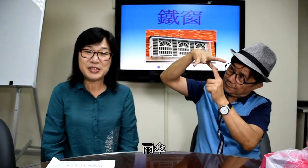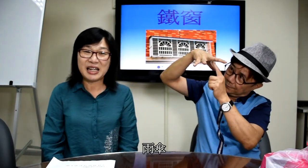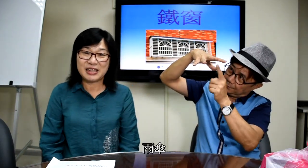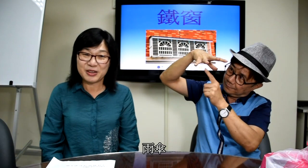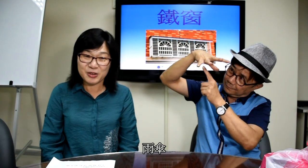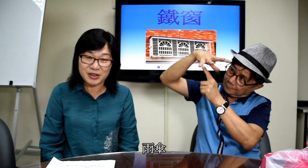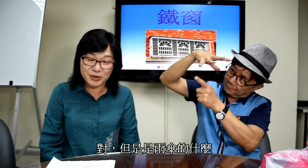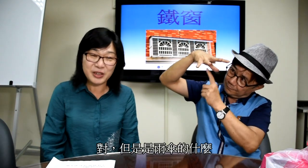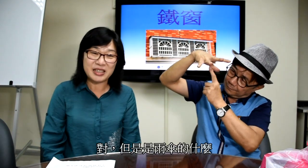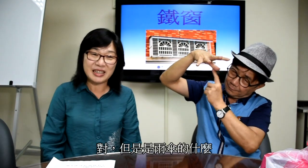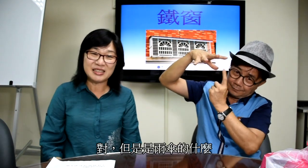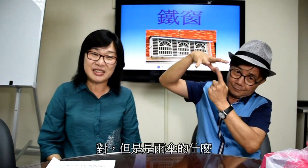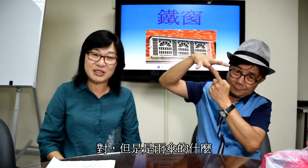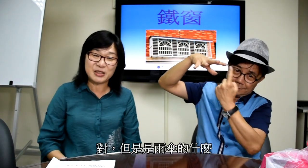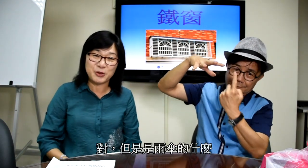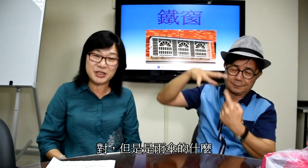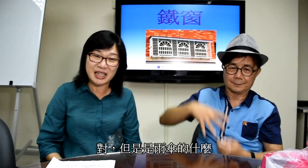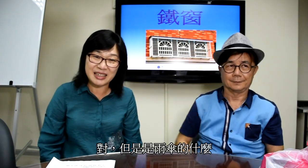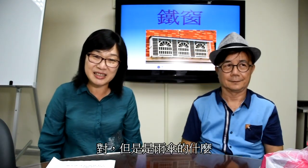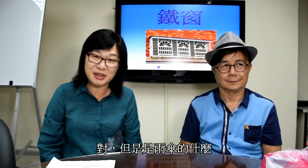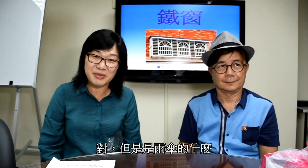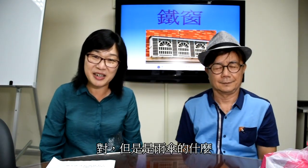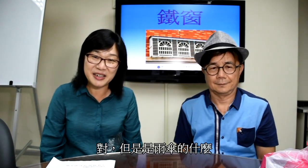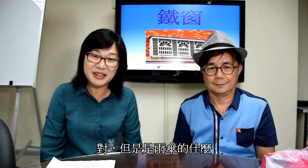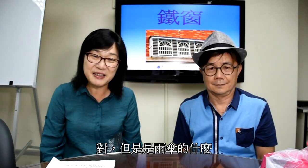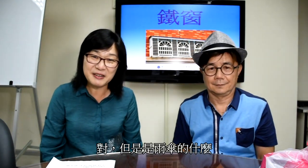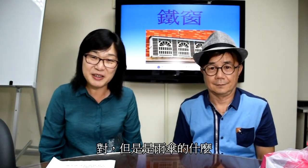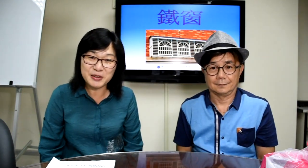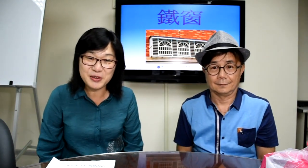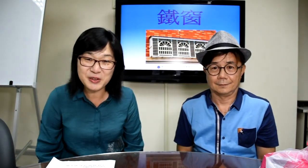雨伞，对，但是雨伞的什么？